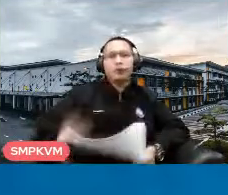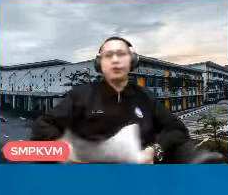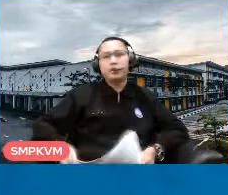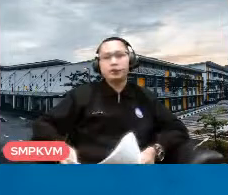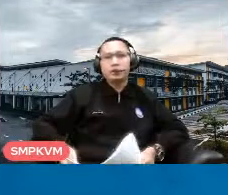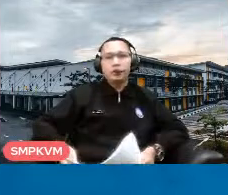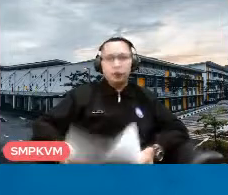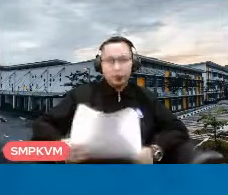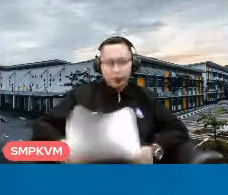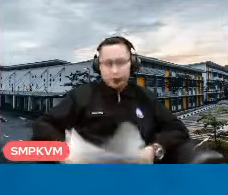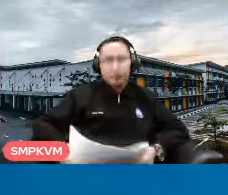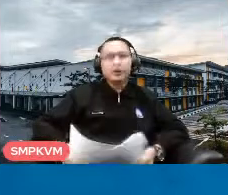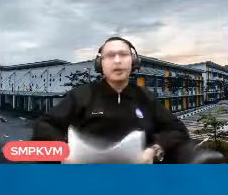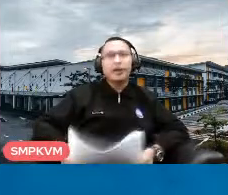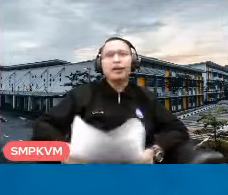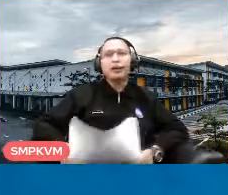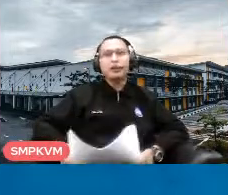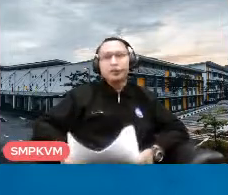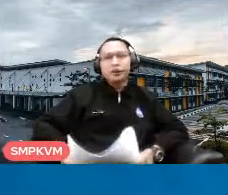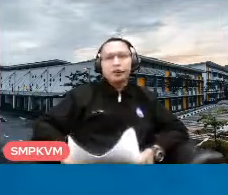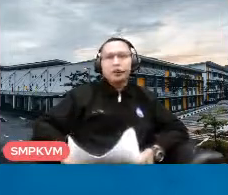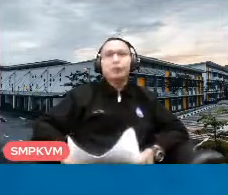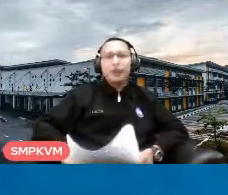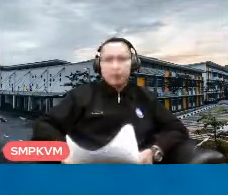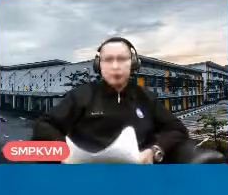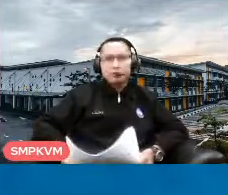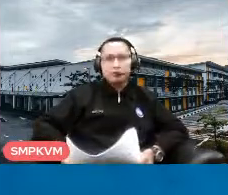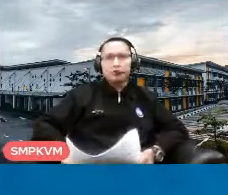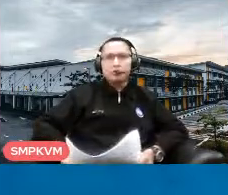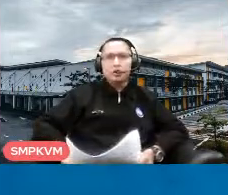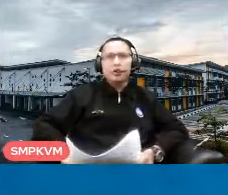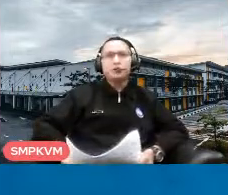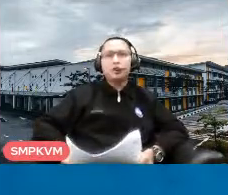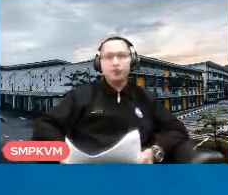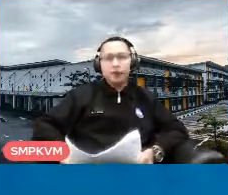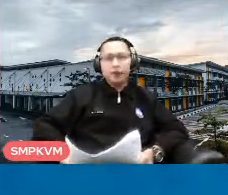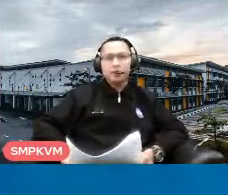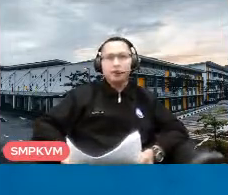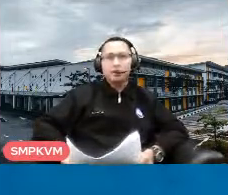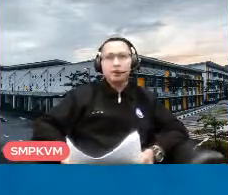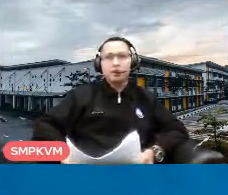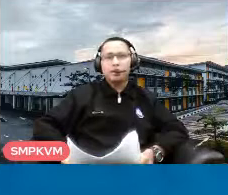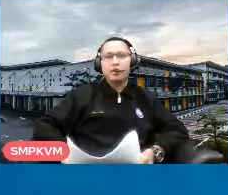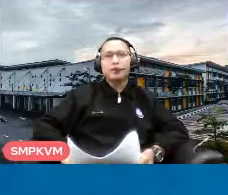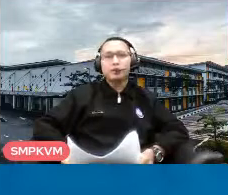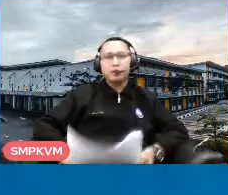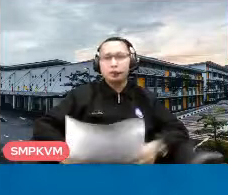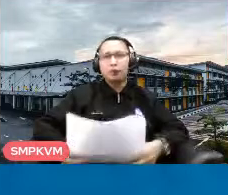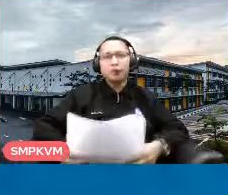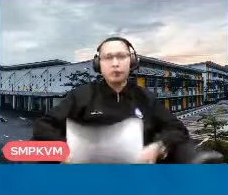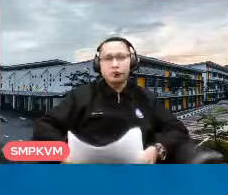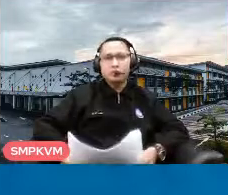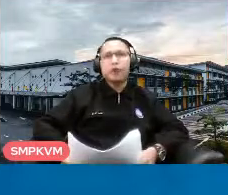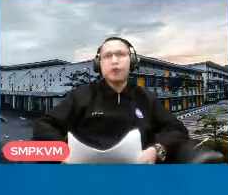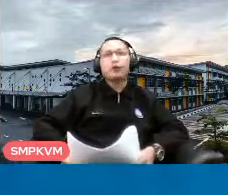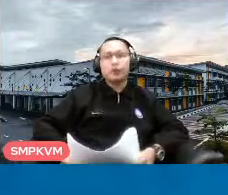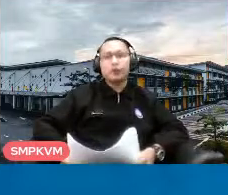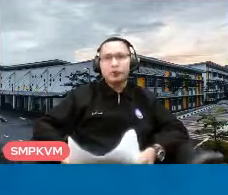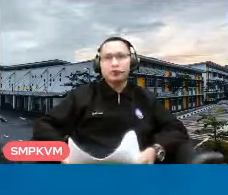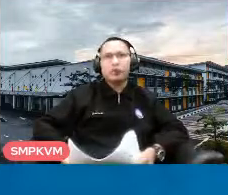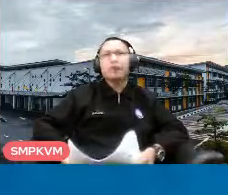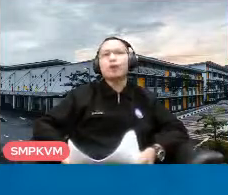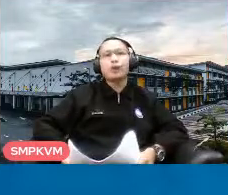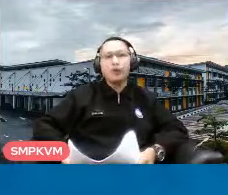semua gosip lainnya IPA saya saya akan ciptakan membunuh maka lelaki lah Sayangku umur kamu udah